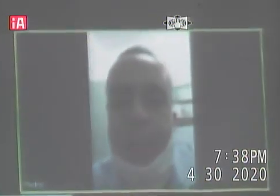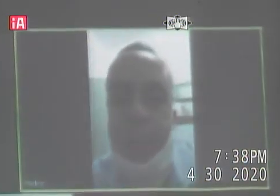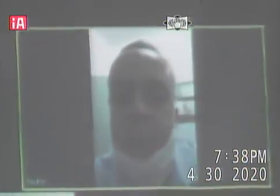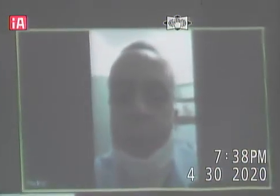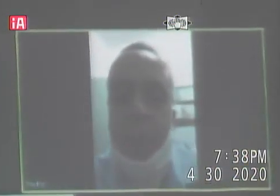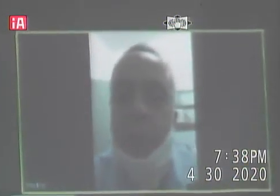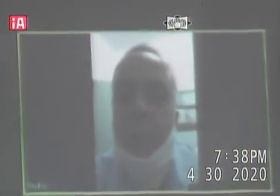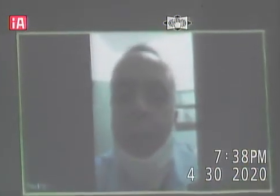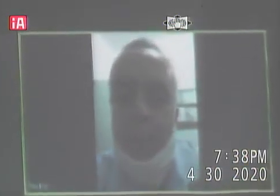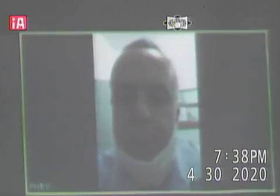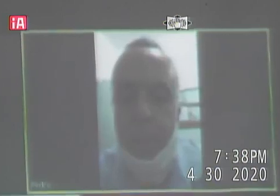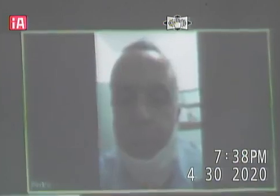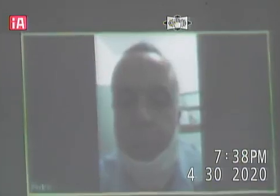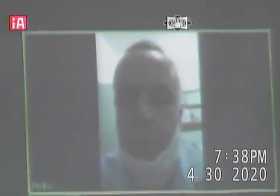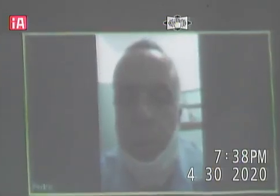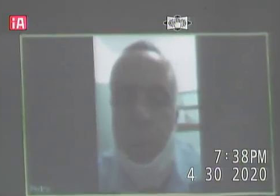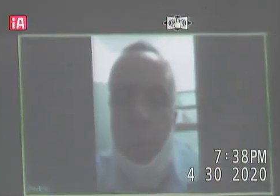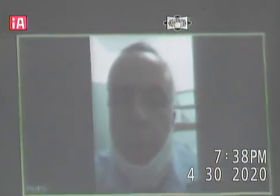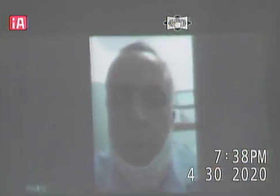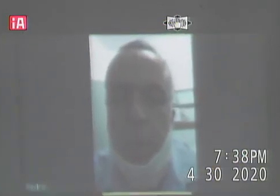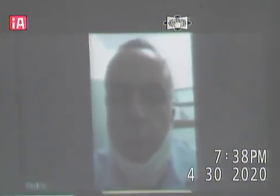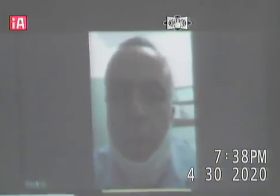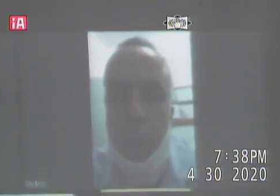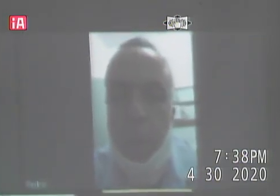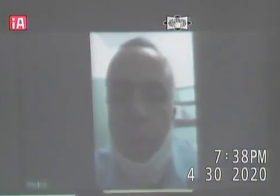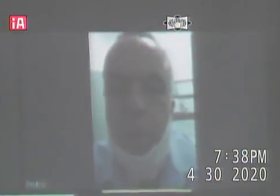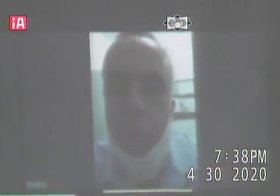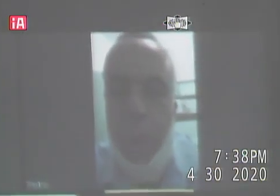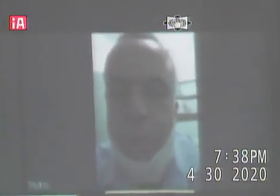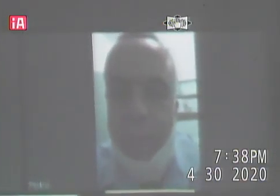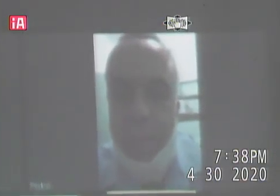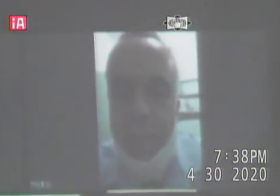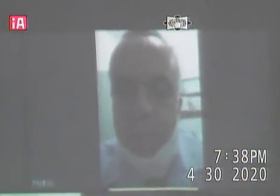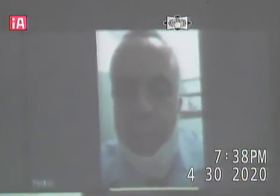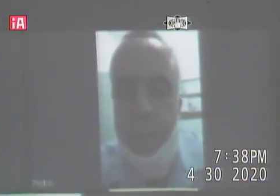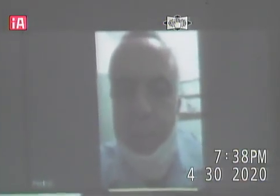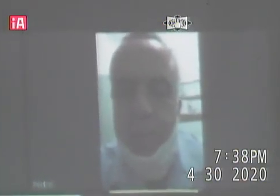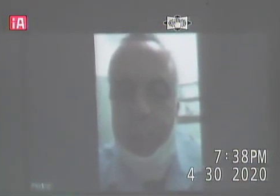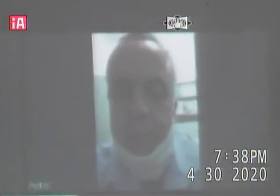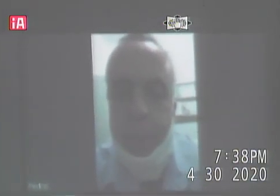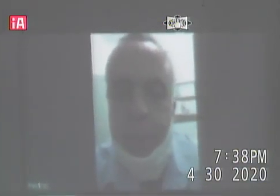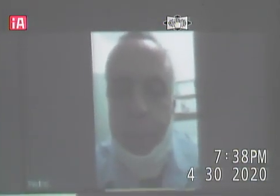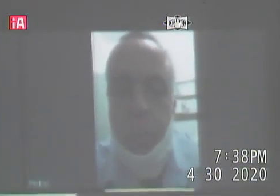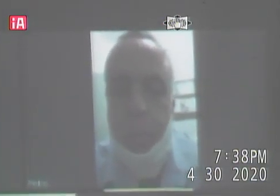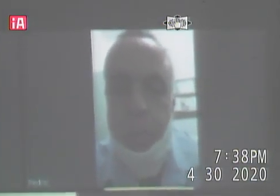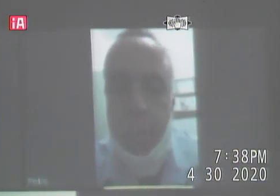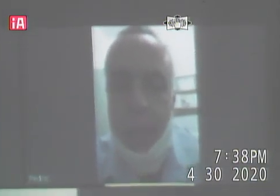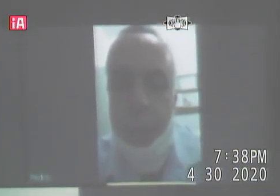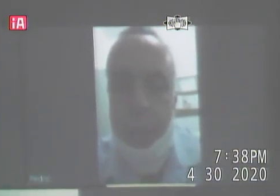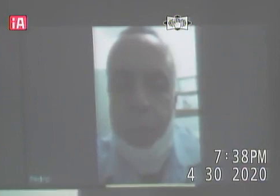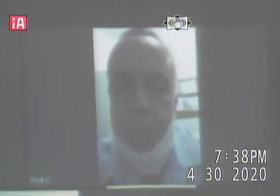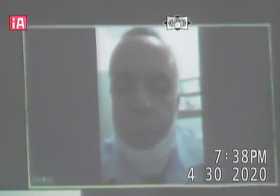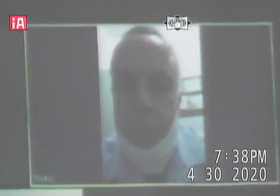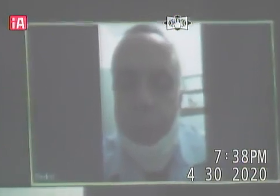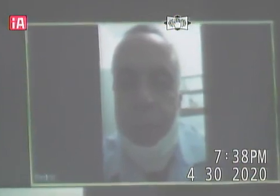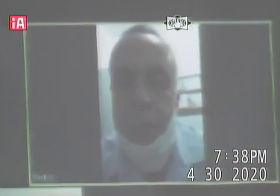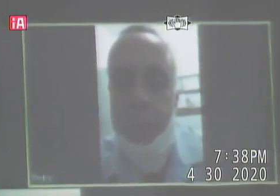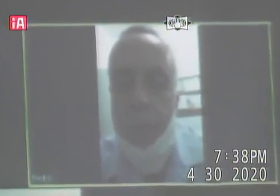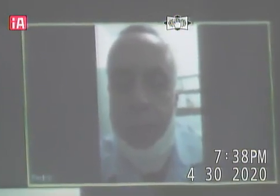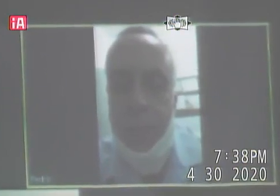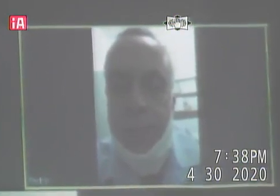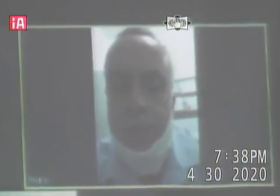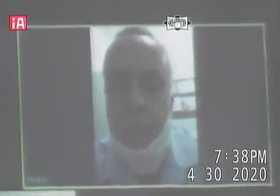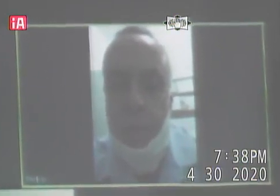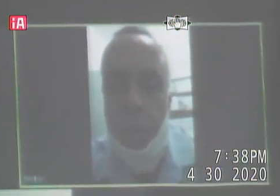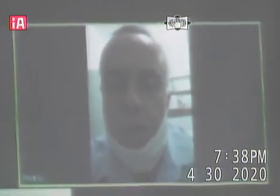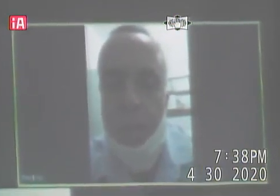já maneiro. Qualquer um de nós aqui que vai nos bancos, principalmente